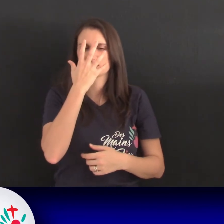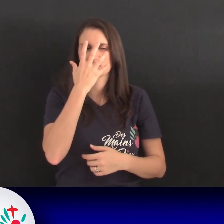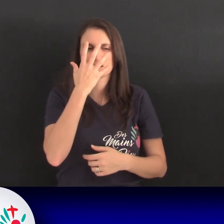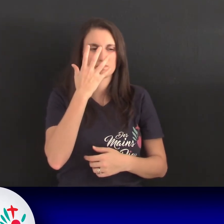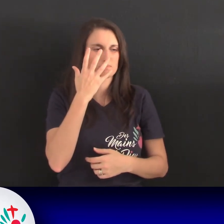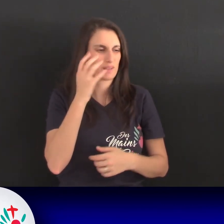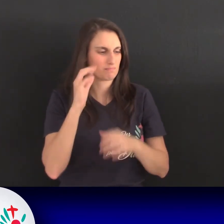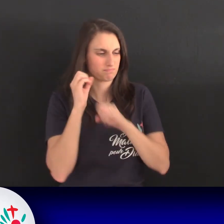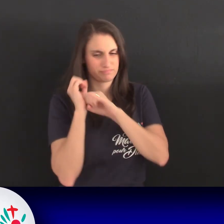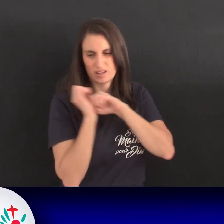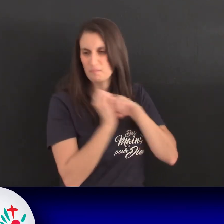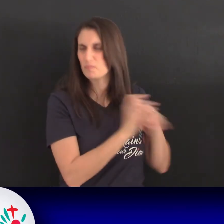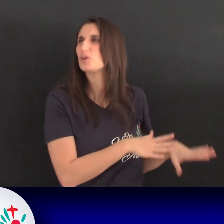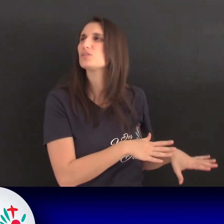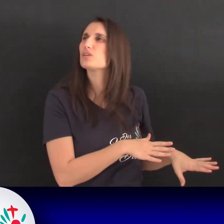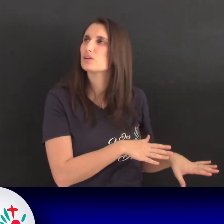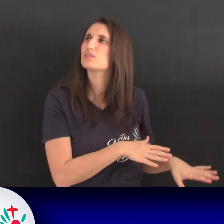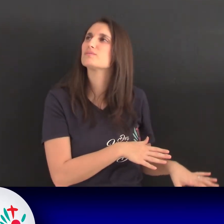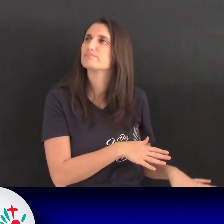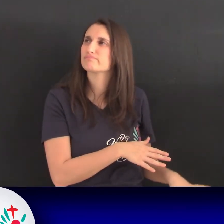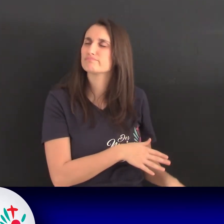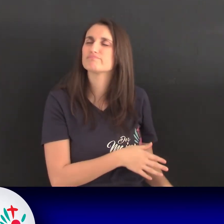Seigneur.